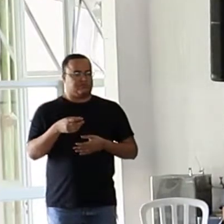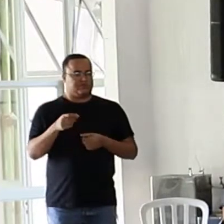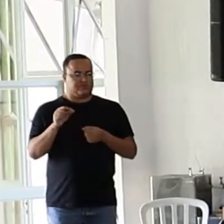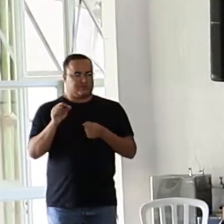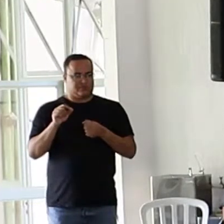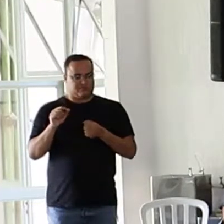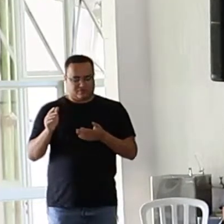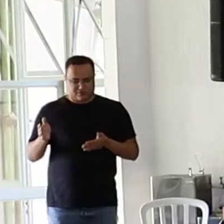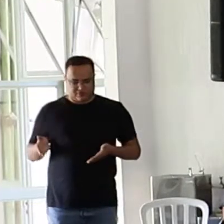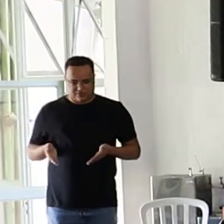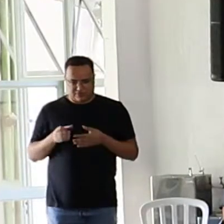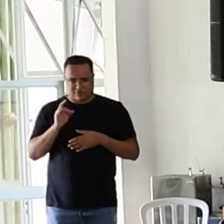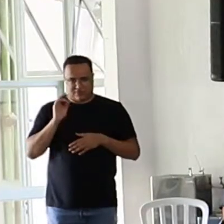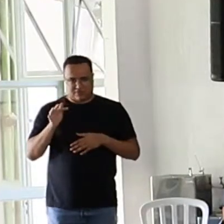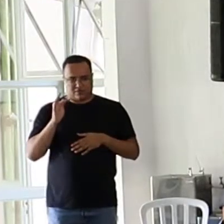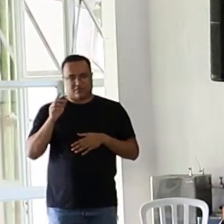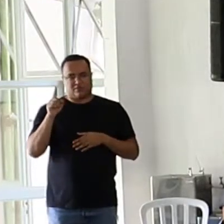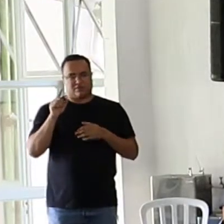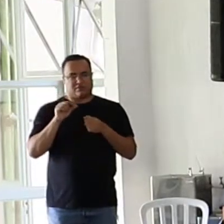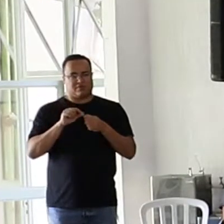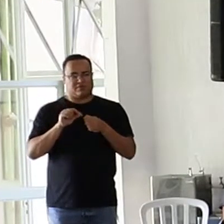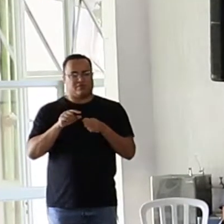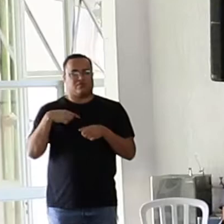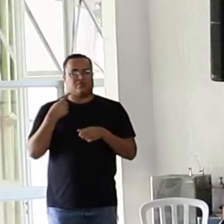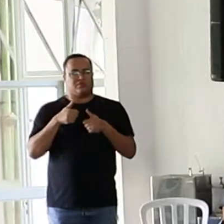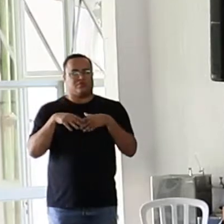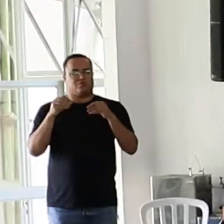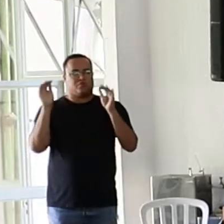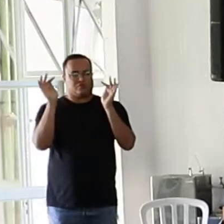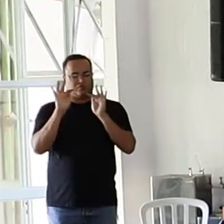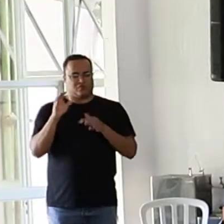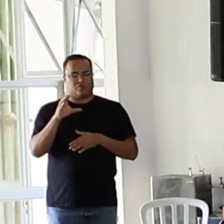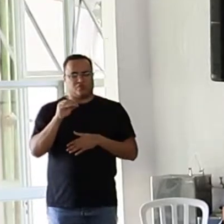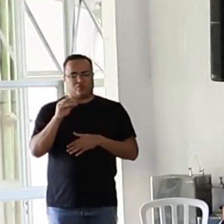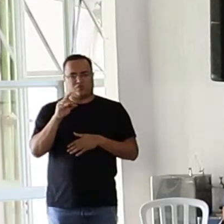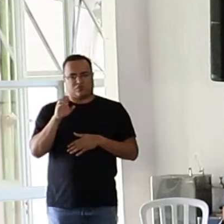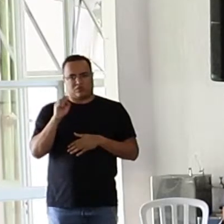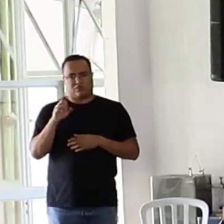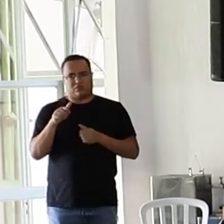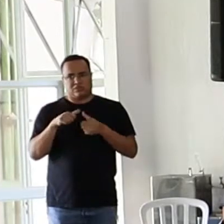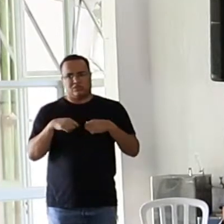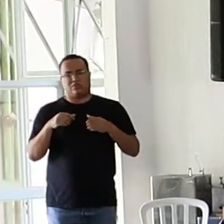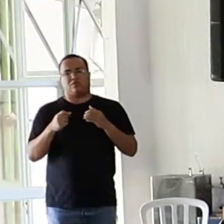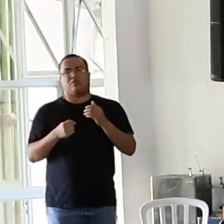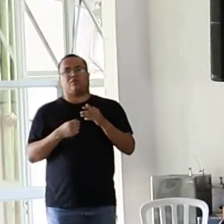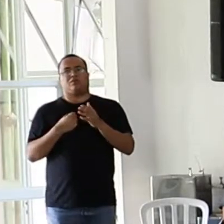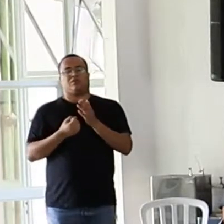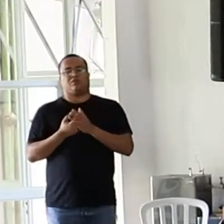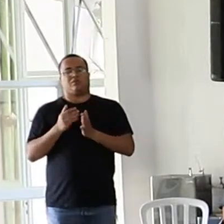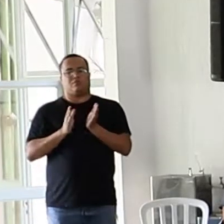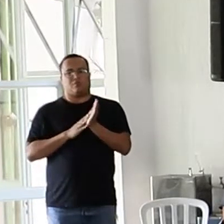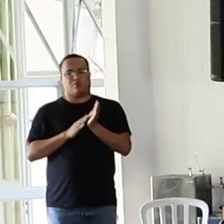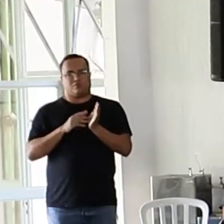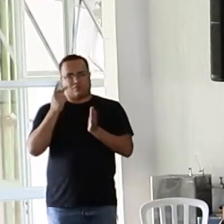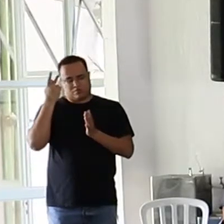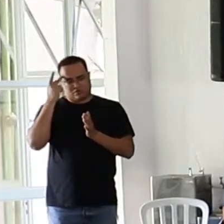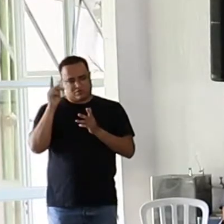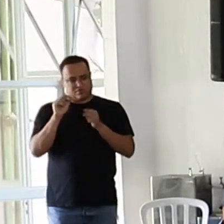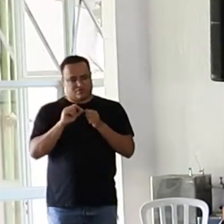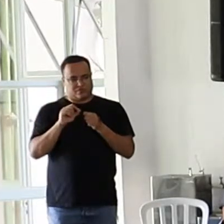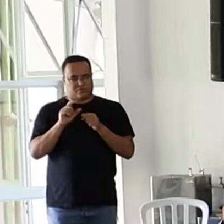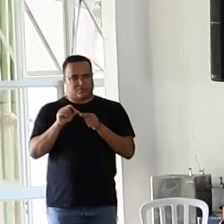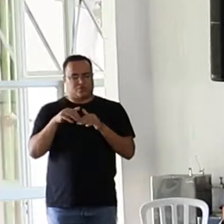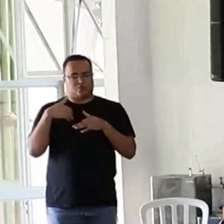inspira você inspirou Distrito Federal e já tô muito feliz de saber que pudese está construindo essa proposta para